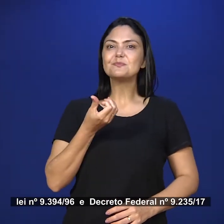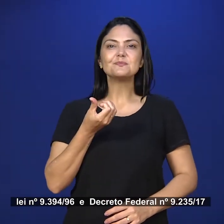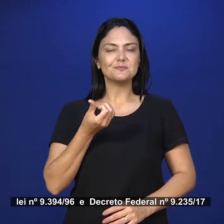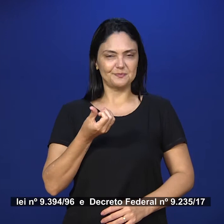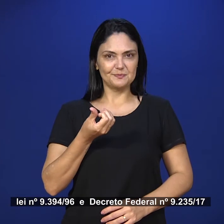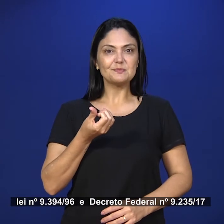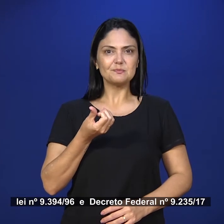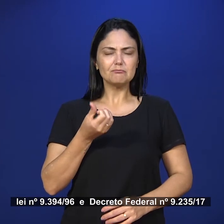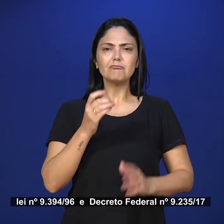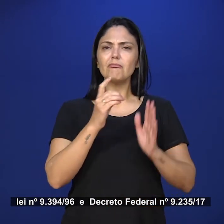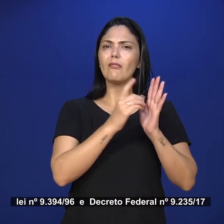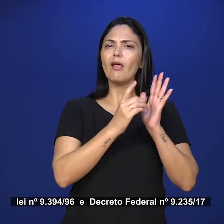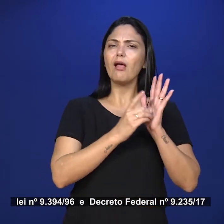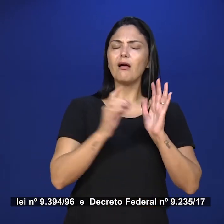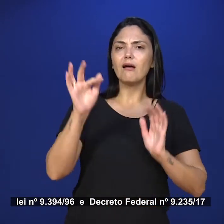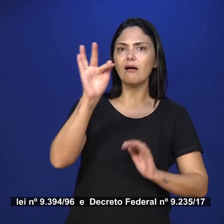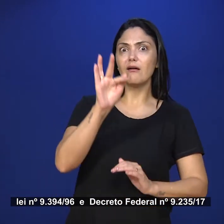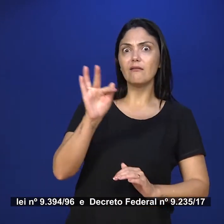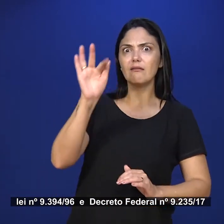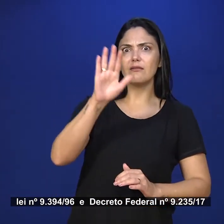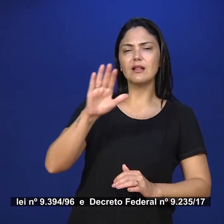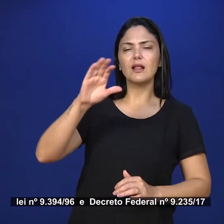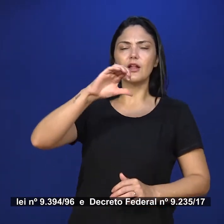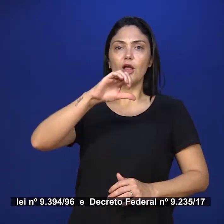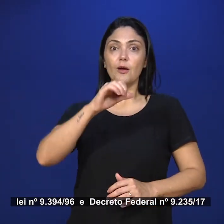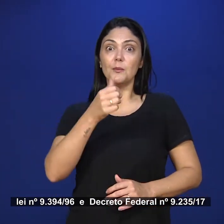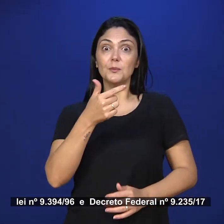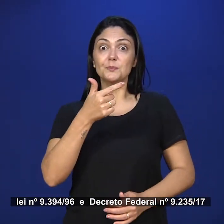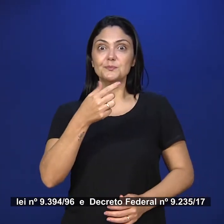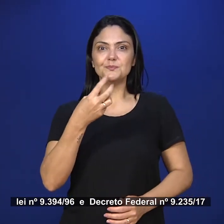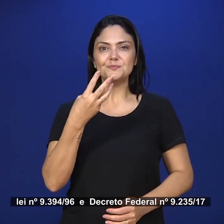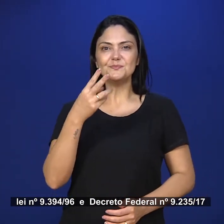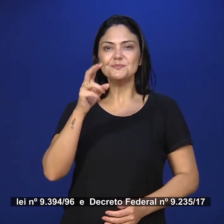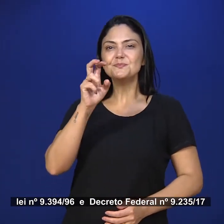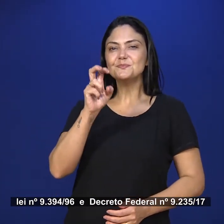9.394/96 e Decreto Federal nº